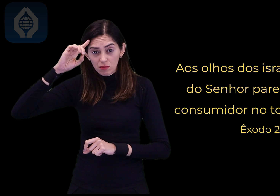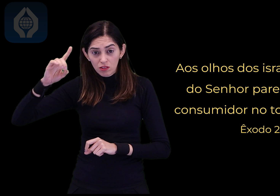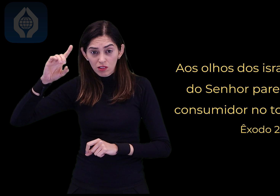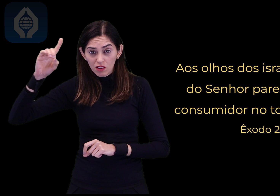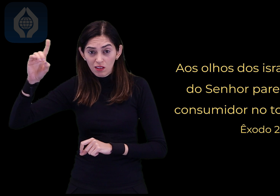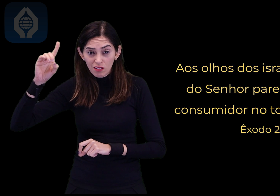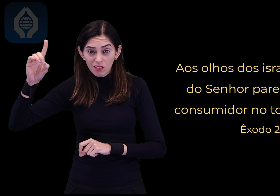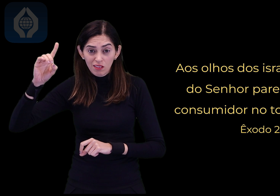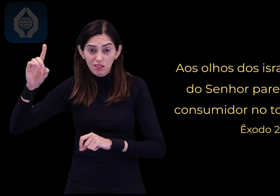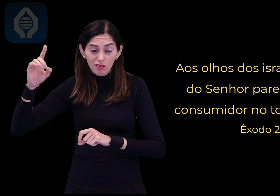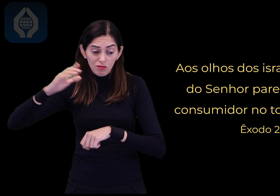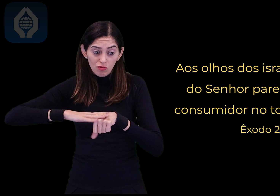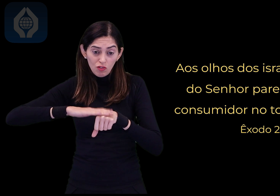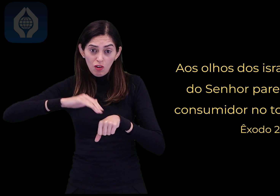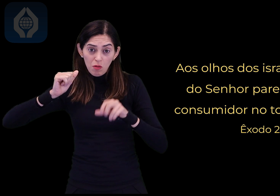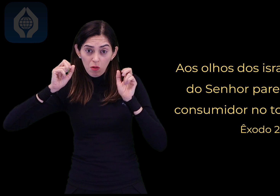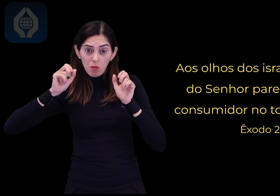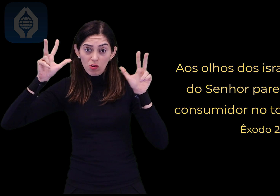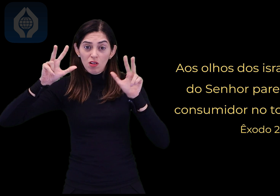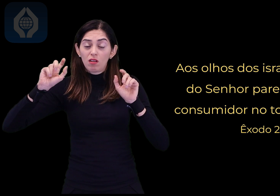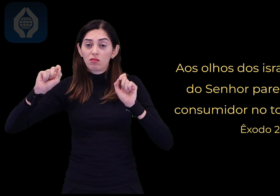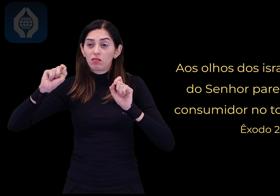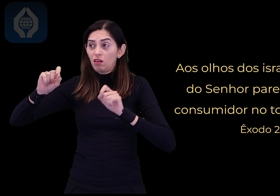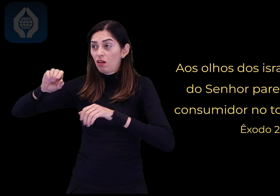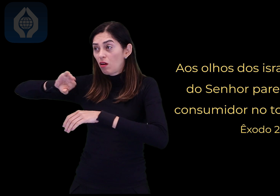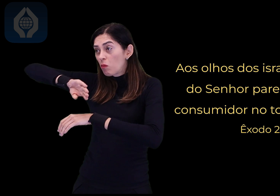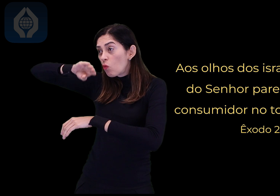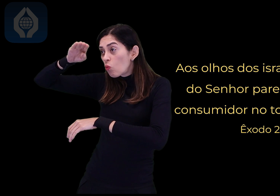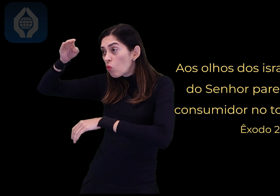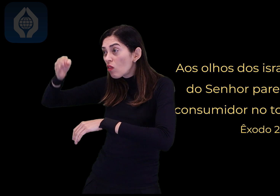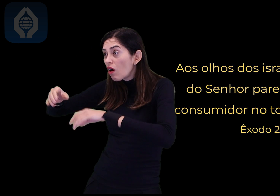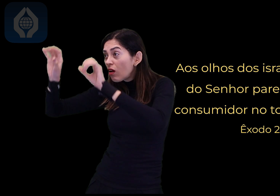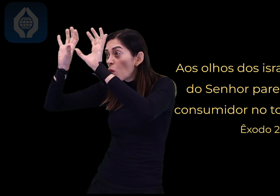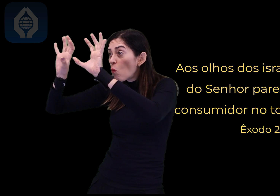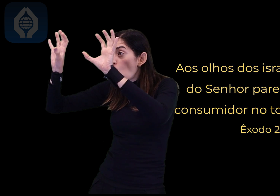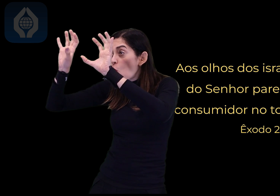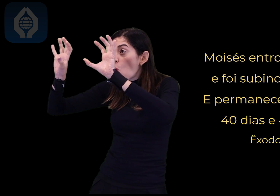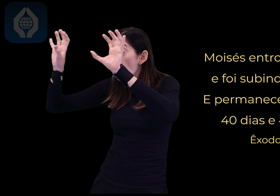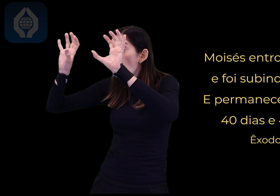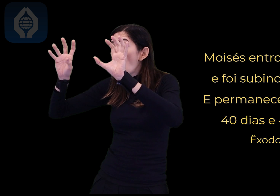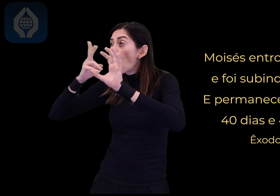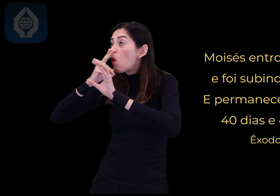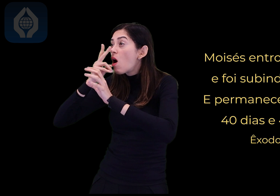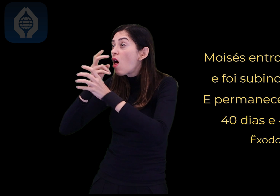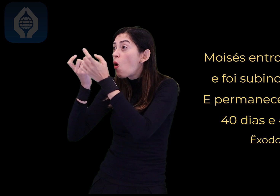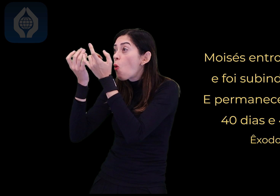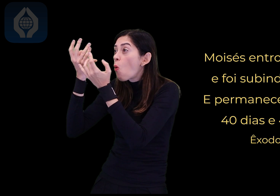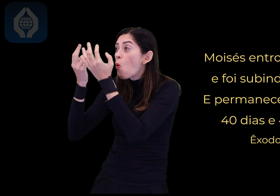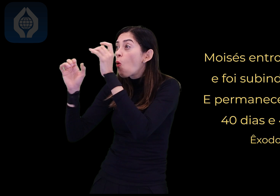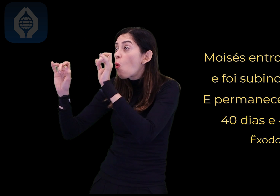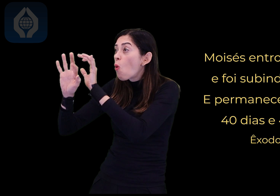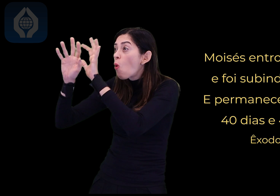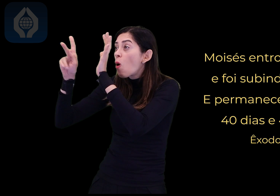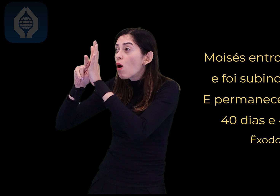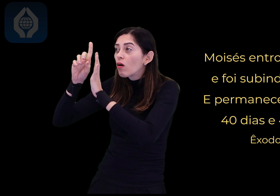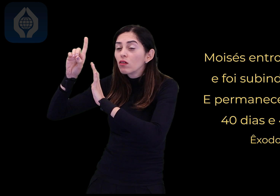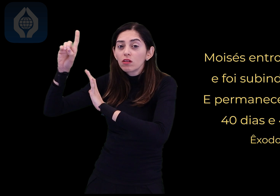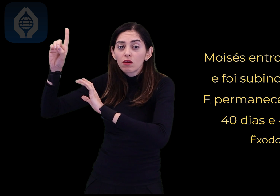a glória do Senhor parecia um fogo consumidor no topo do monte. Moisés entrou na nuvem e foi subindo o